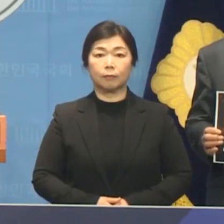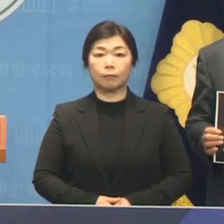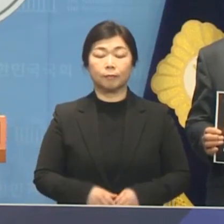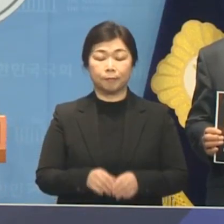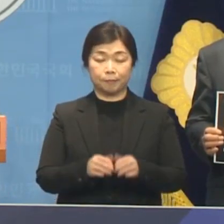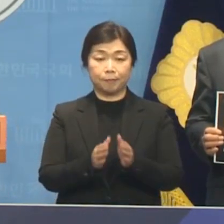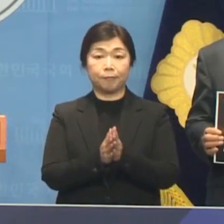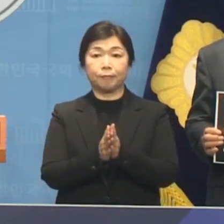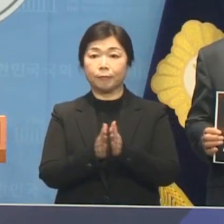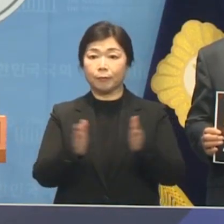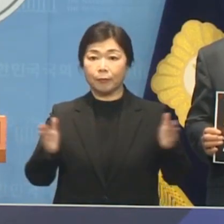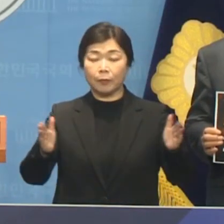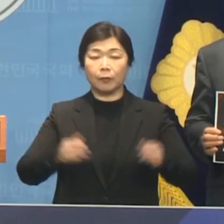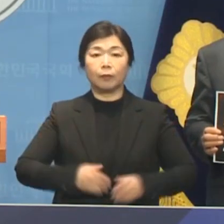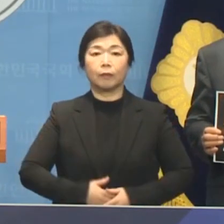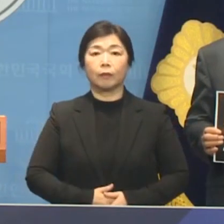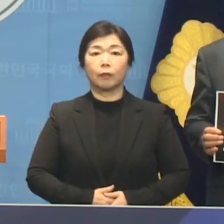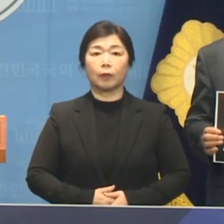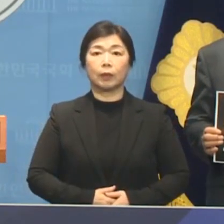예,